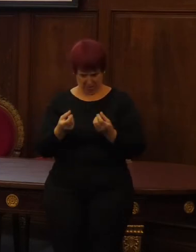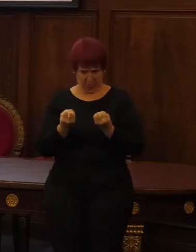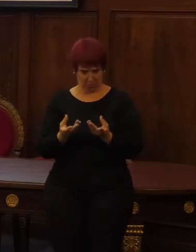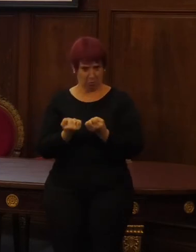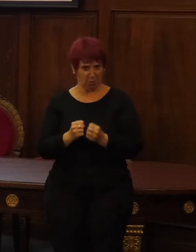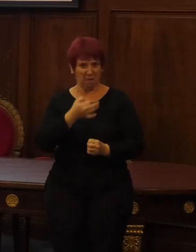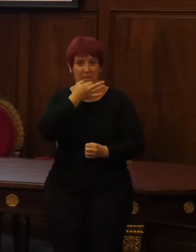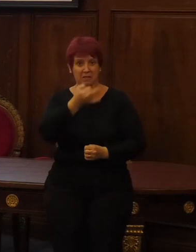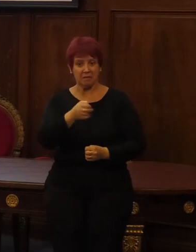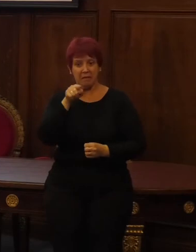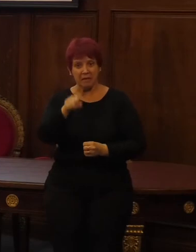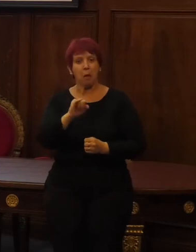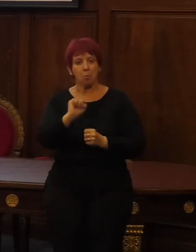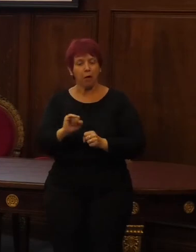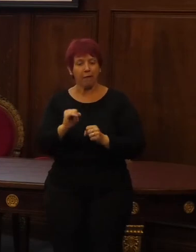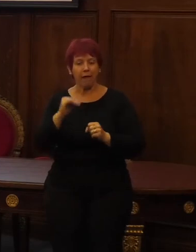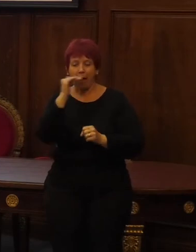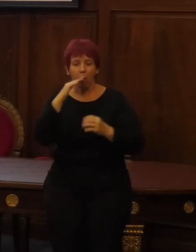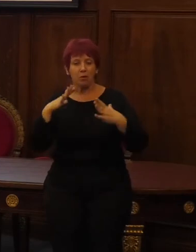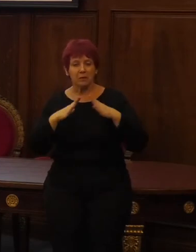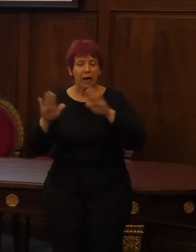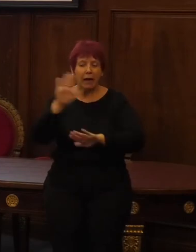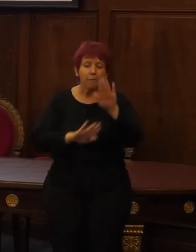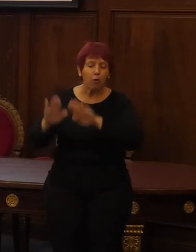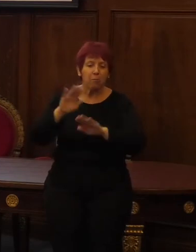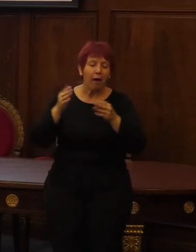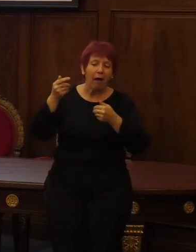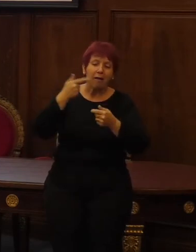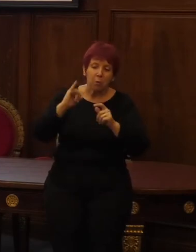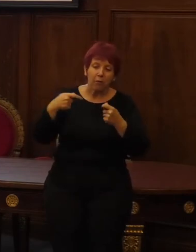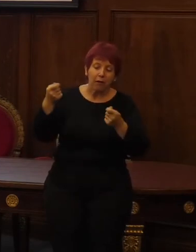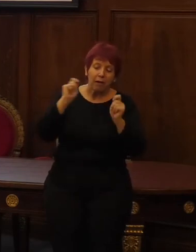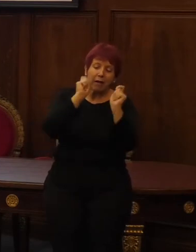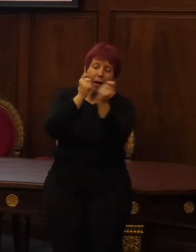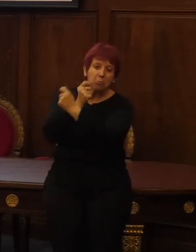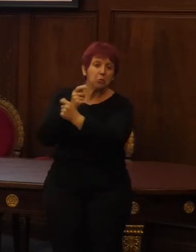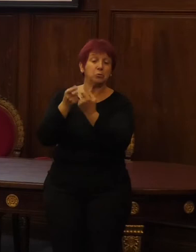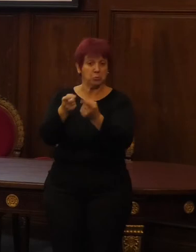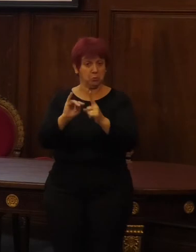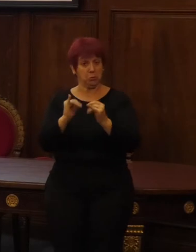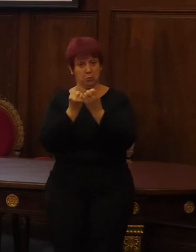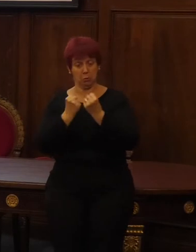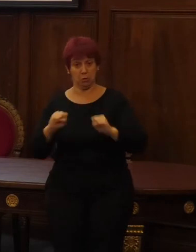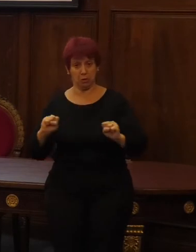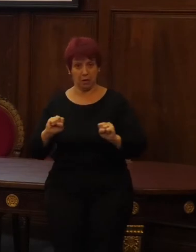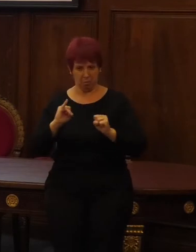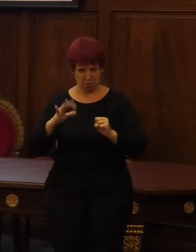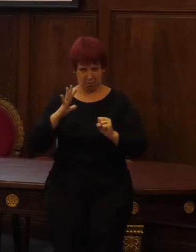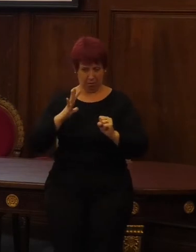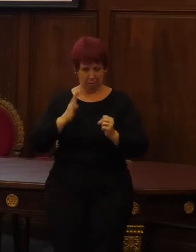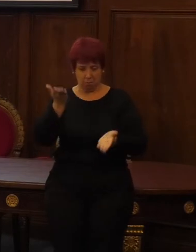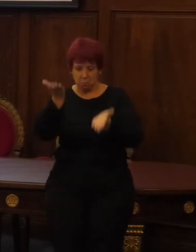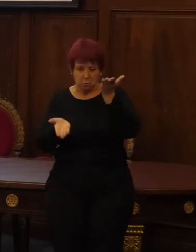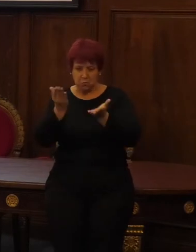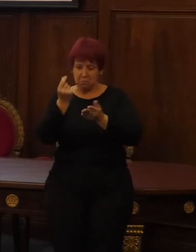Podemos decir, la reforma posible, la reforma que empieza tímidamente a hacer